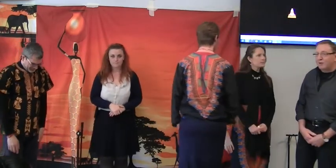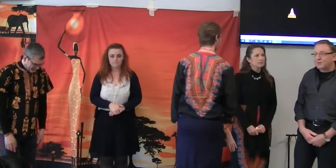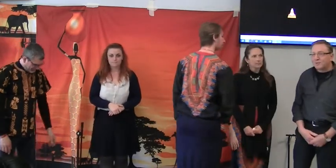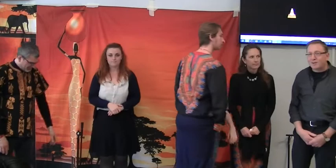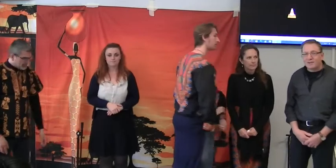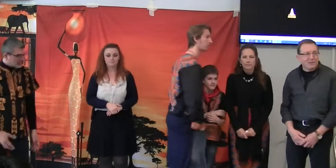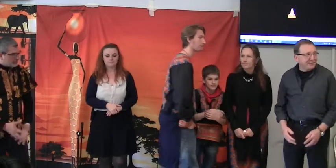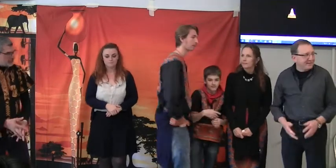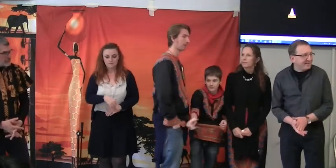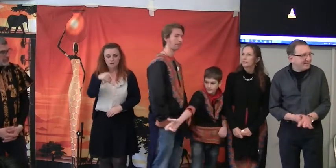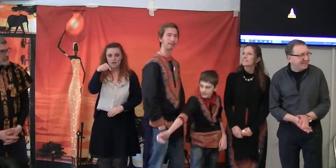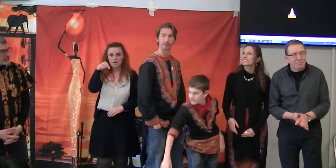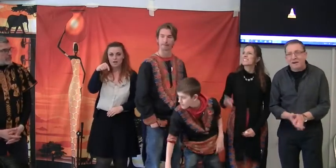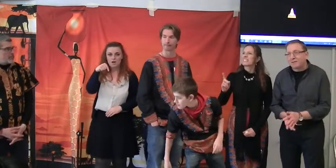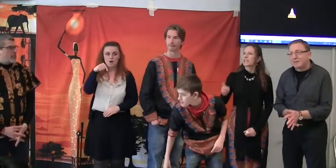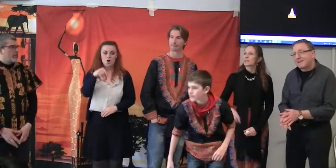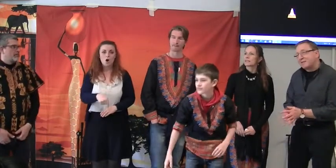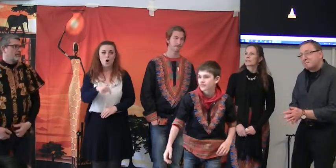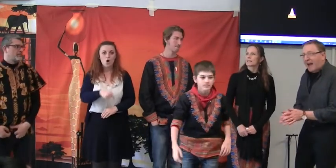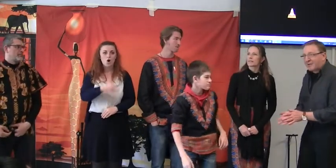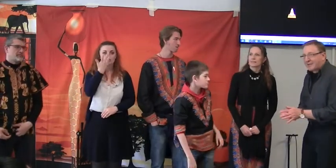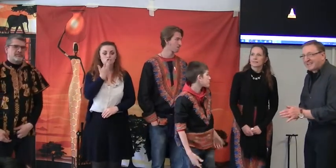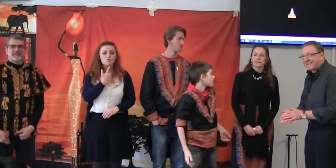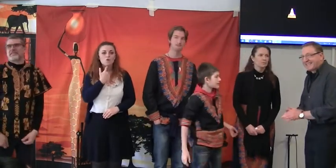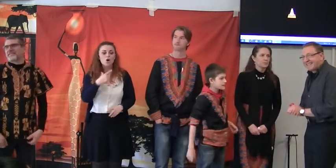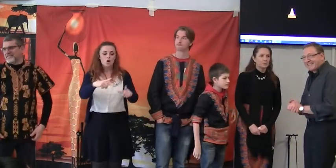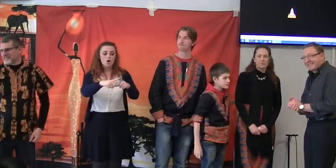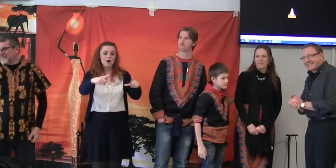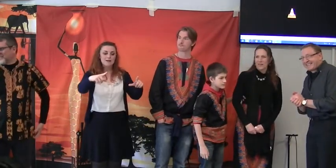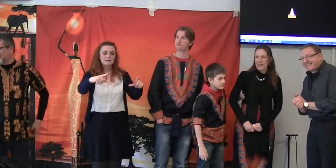io oggi voglio firmare un assegno in bianco